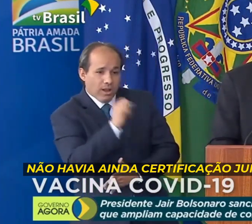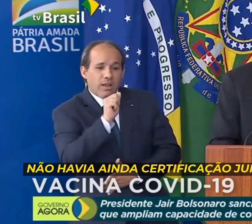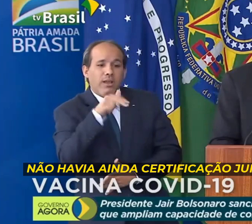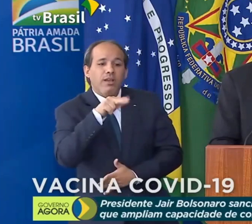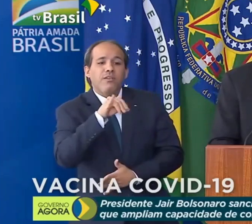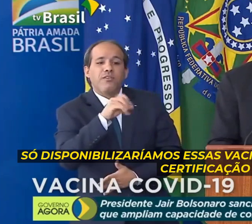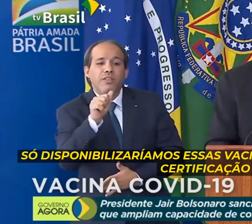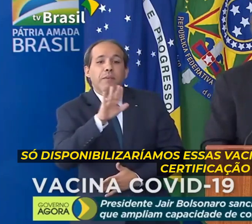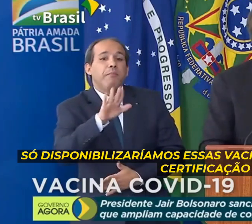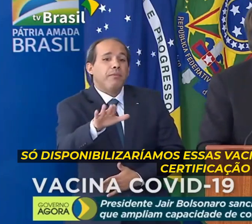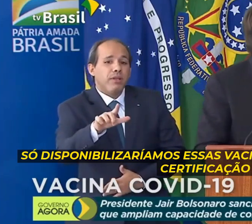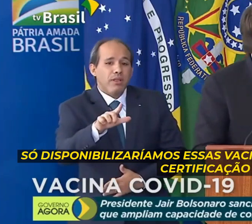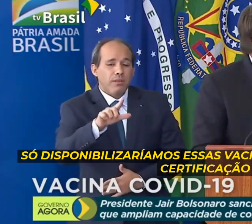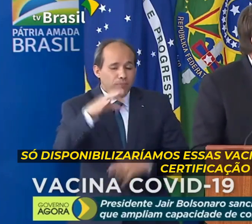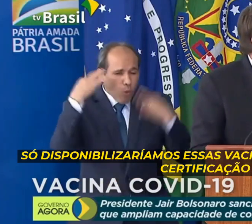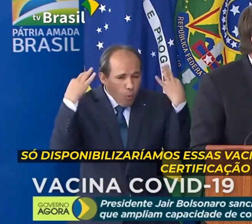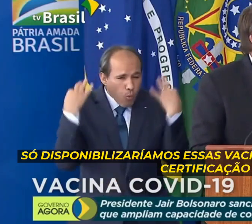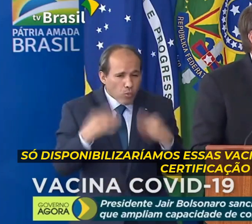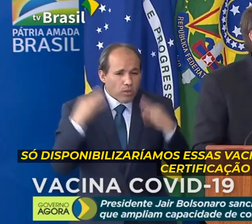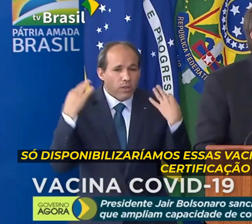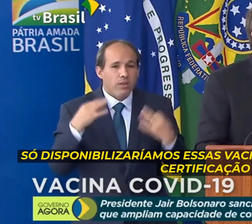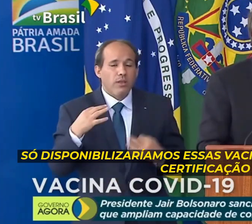obviamente, só